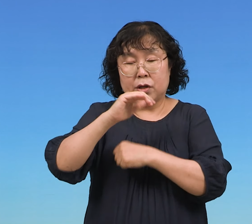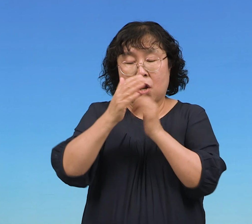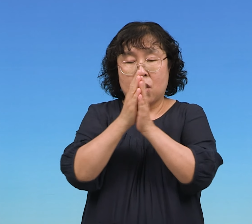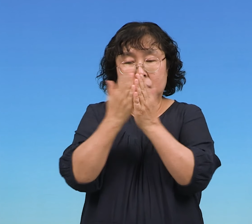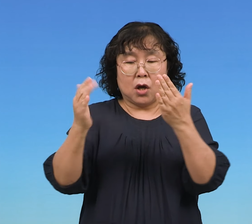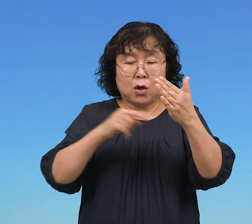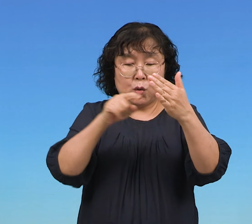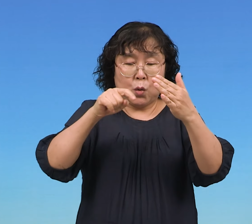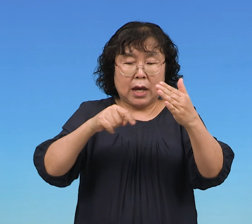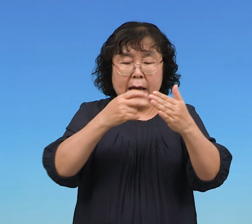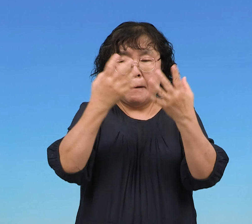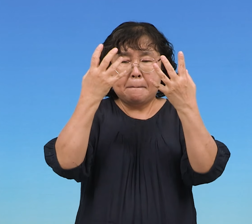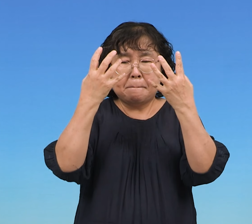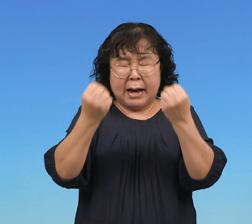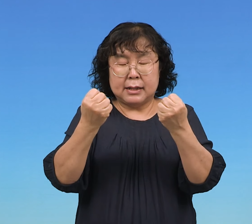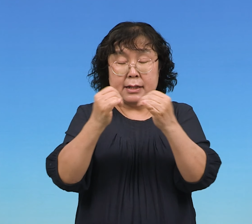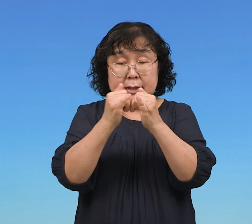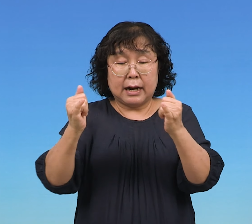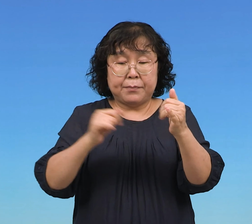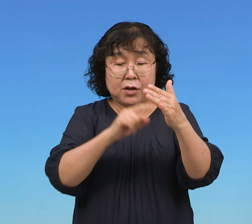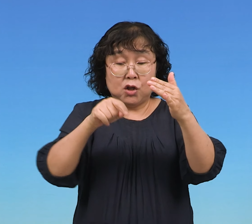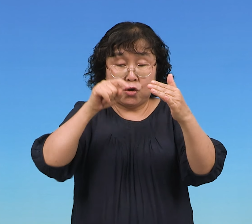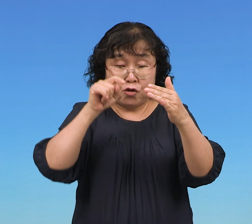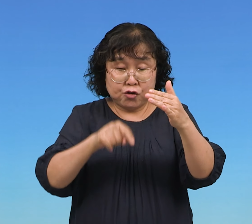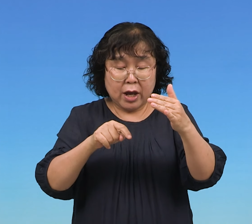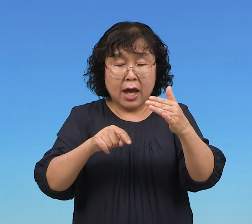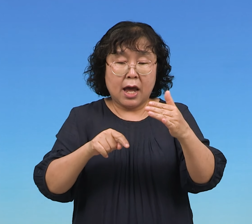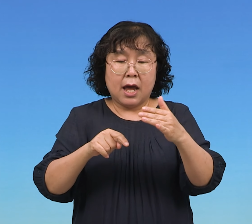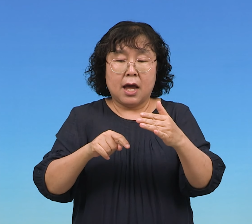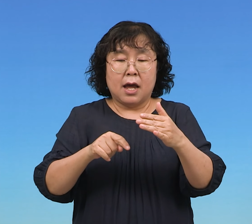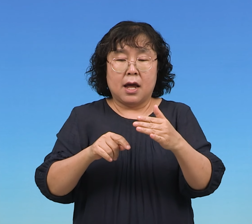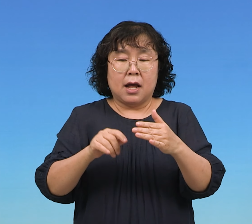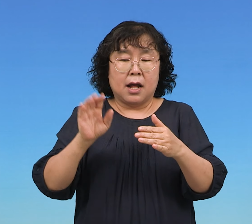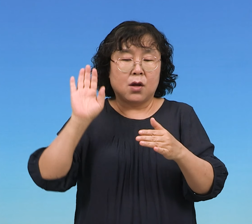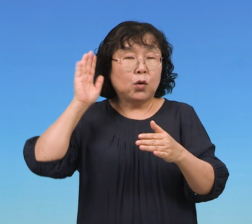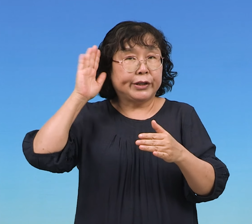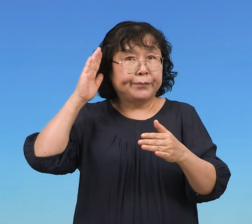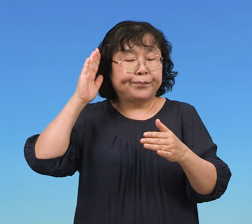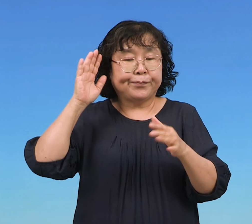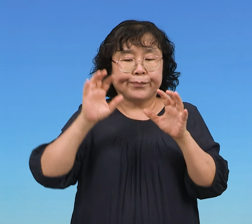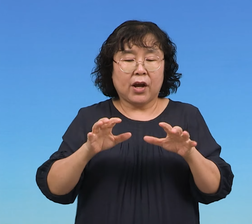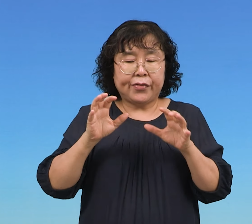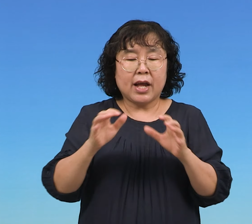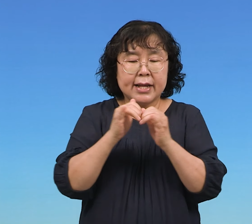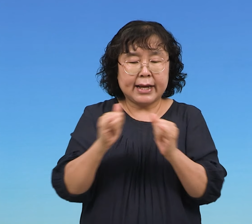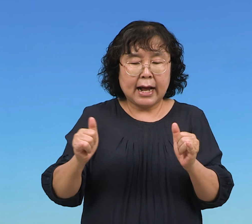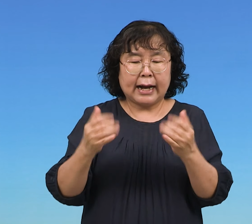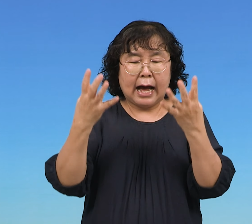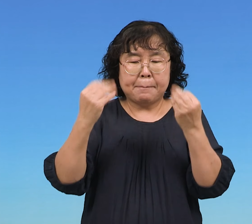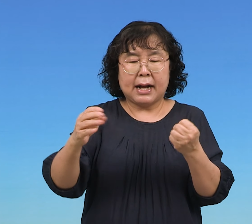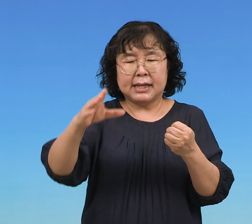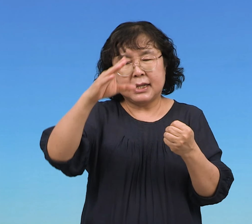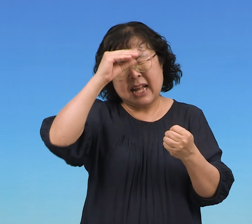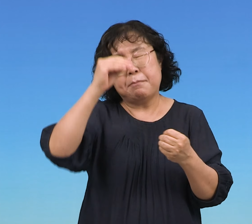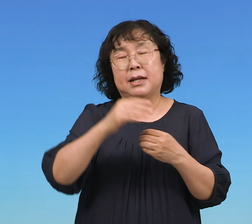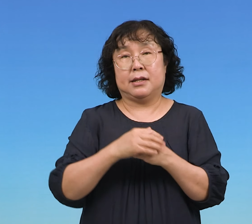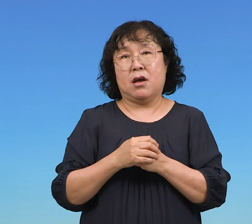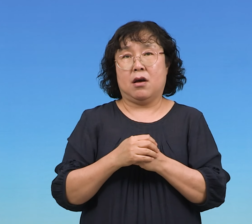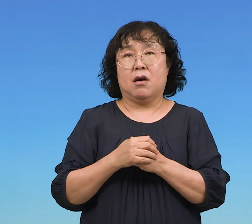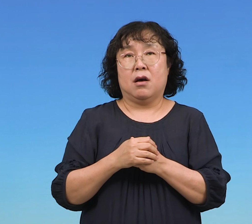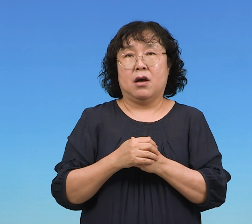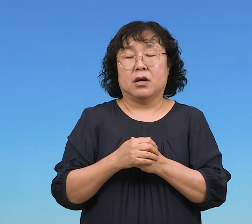나오는 수많은 인물들 중에 우리 현대인들과 가장 닮은 부분이 있는 인물이다. 그게 바로